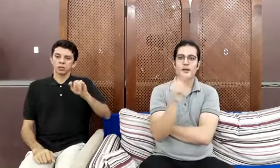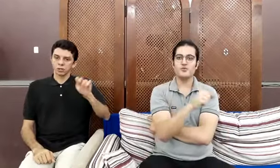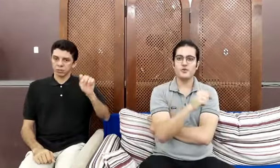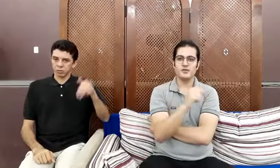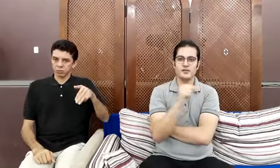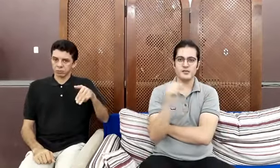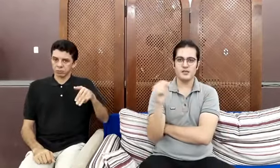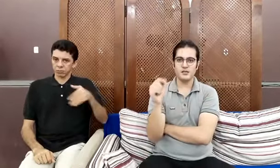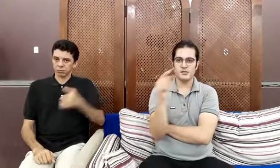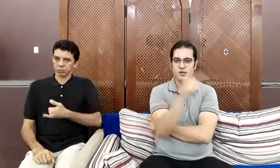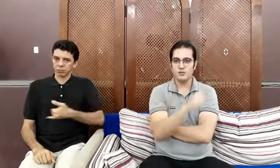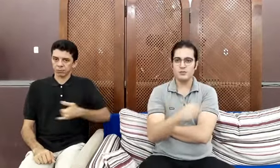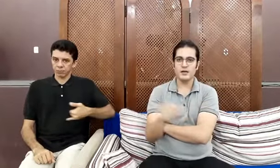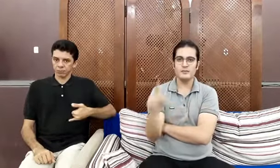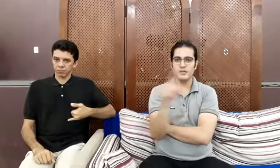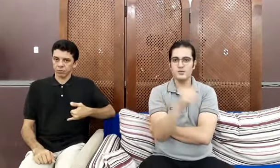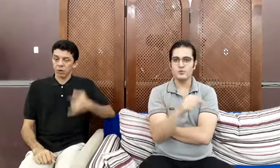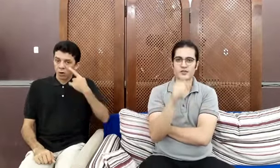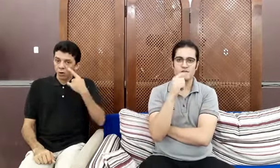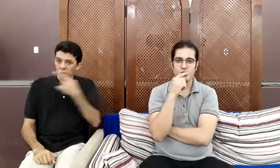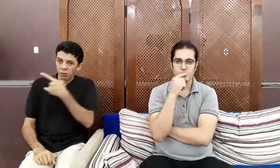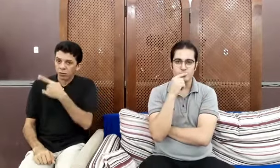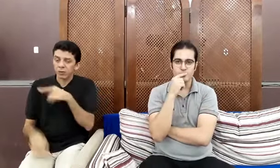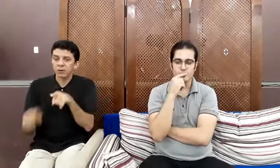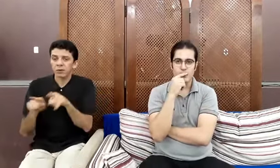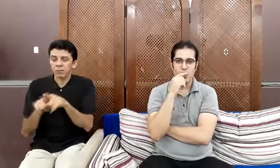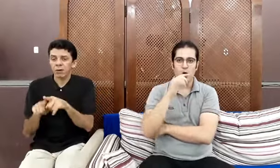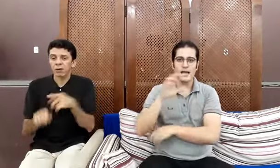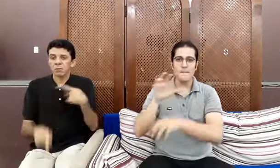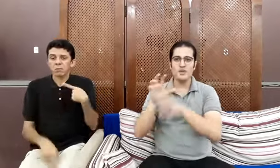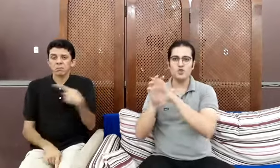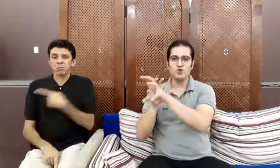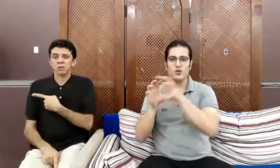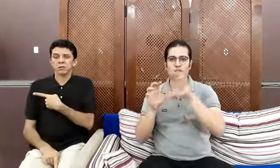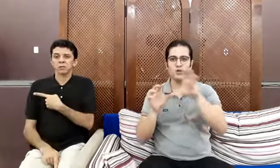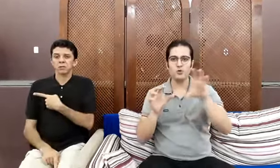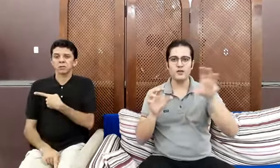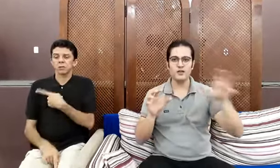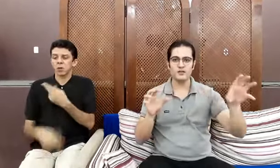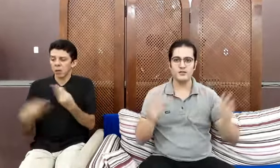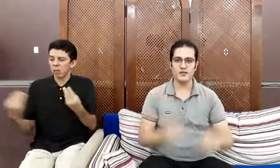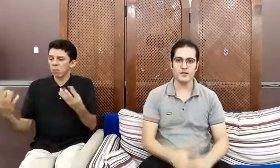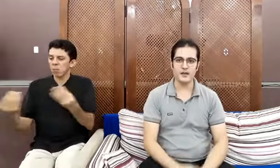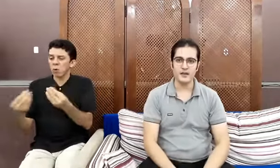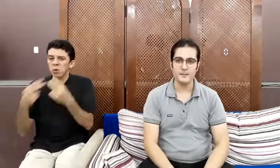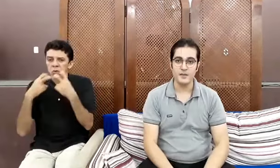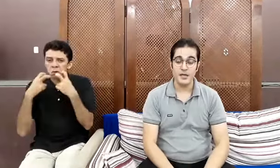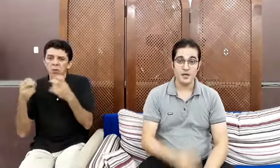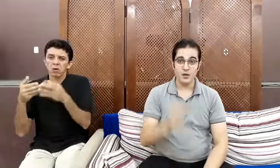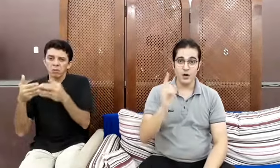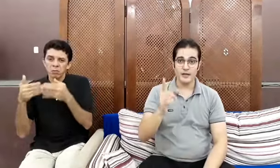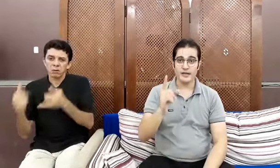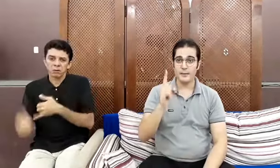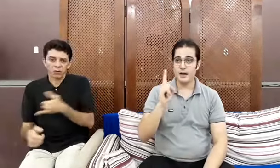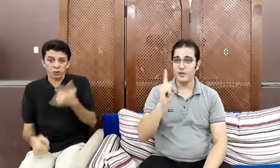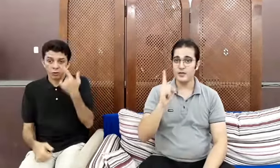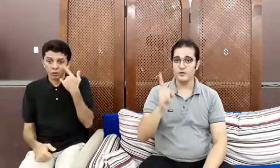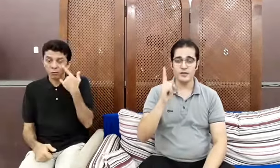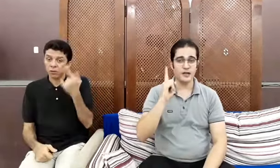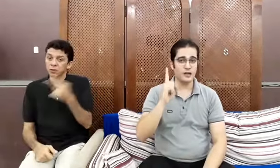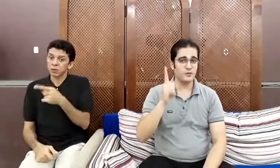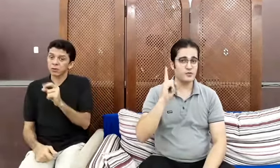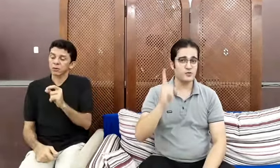de pastores que estão clamando por esse jejum. Olhe a mistura de doutrinas que você tem ali. E olhe que a